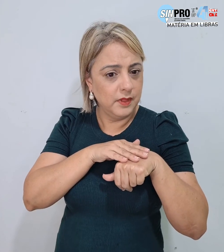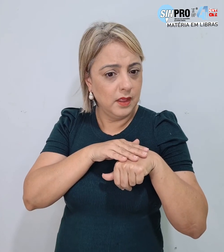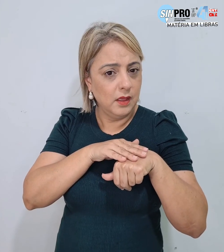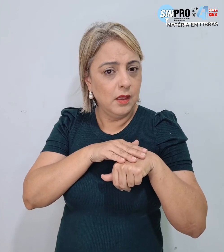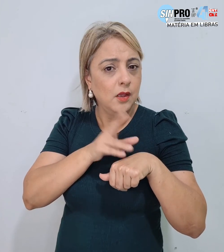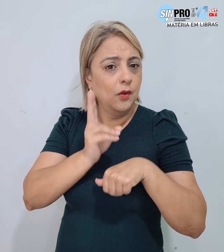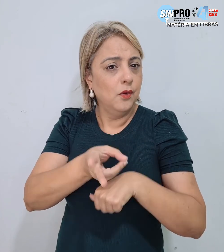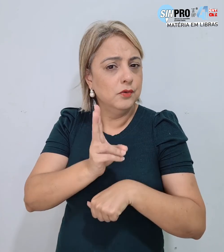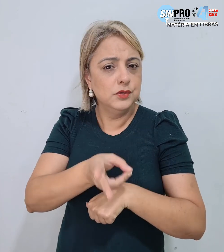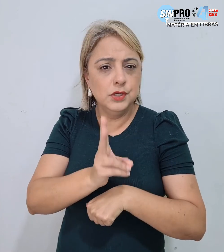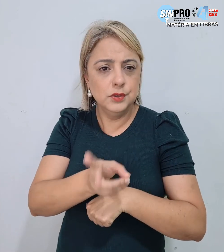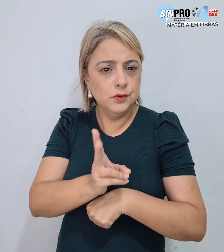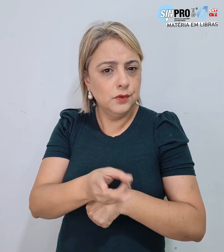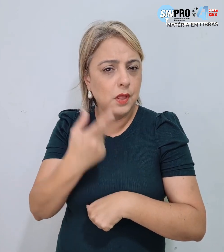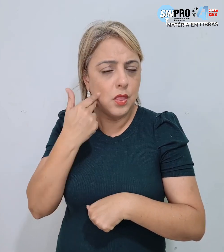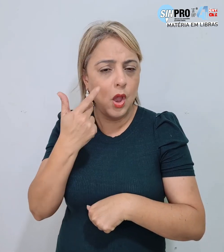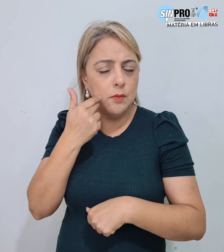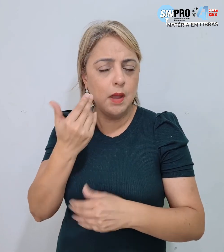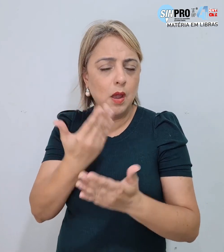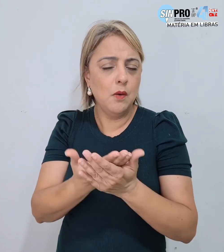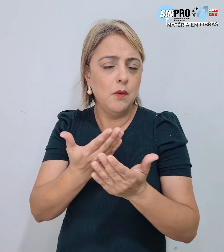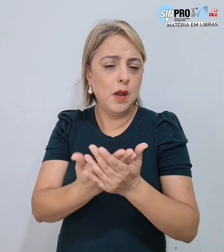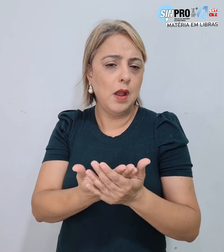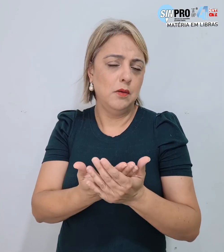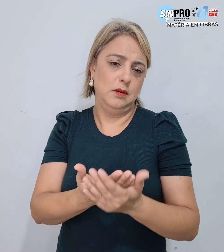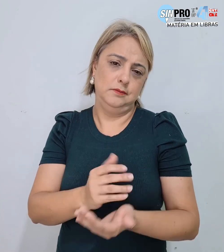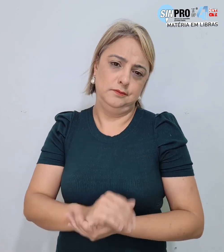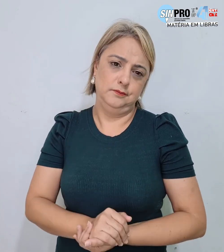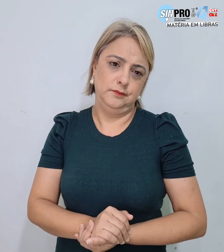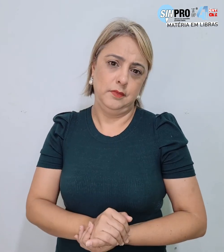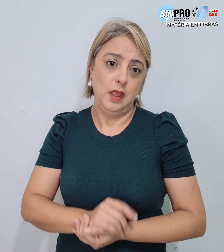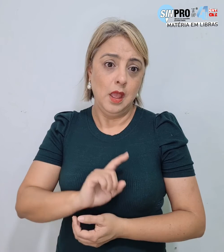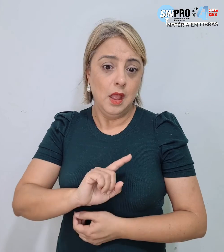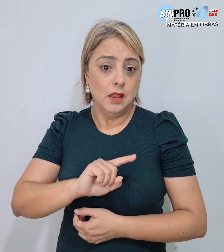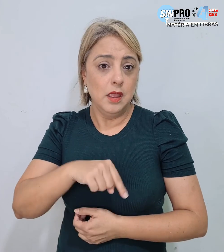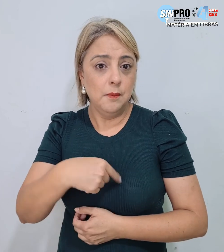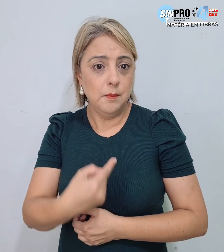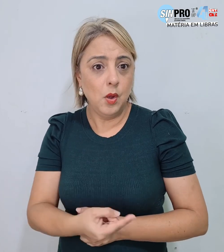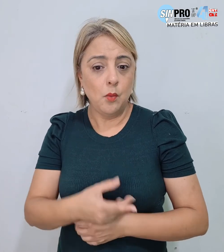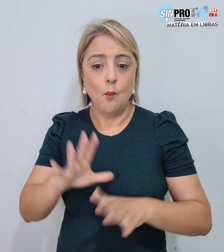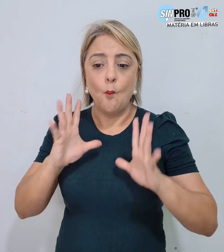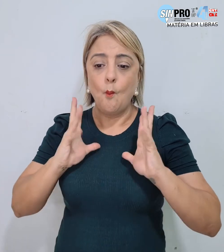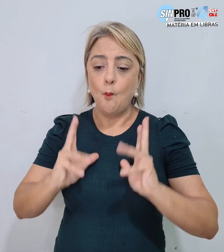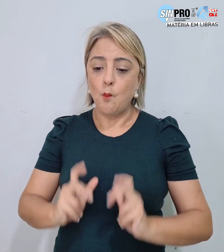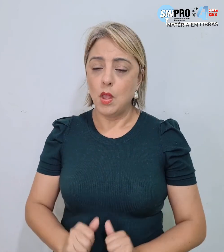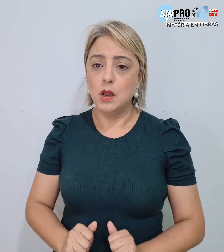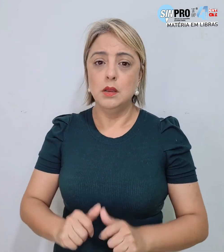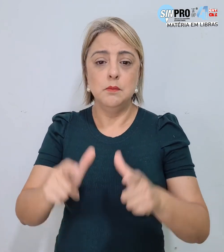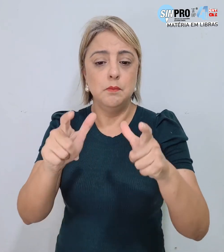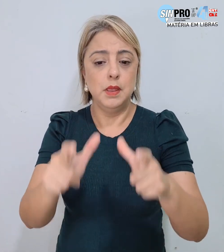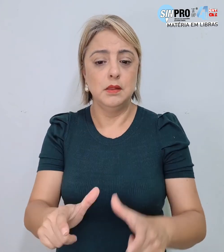o retorno no dia seguinte e após a desinfecção do ambiente